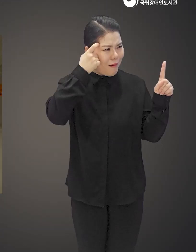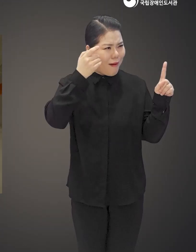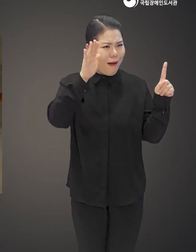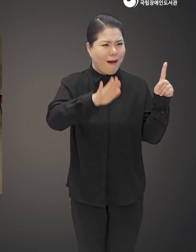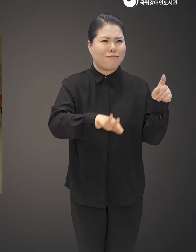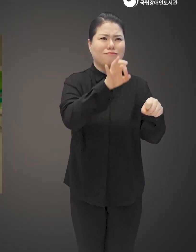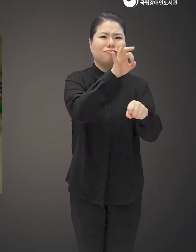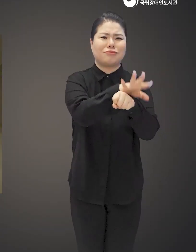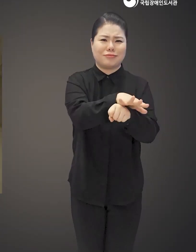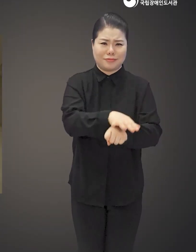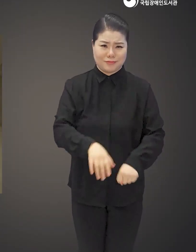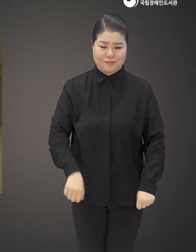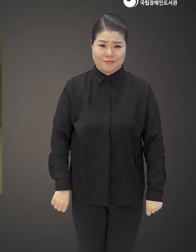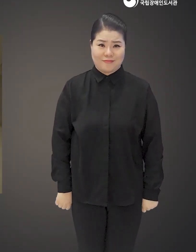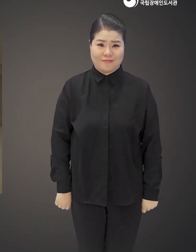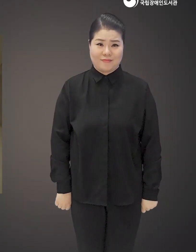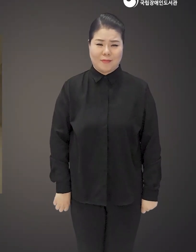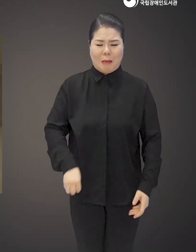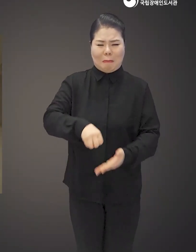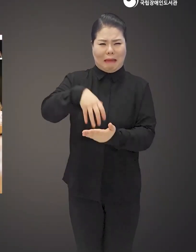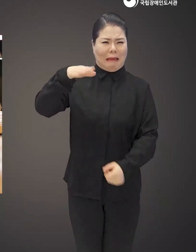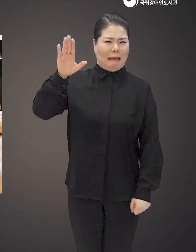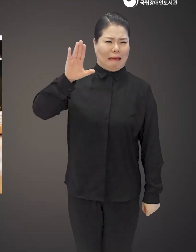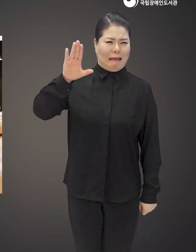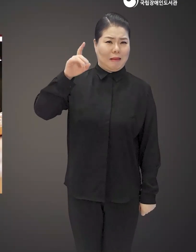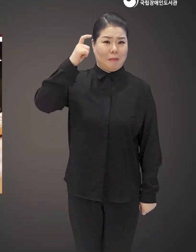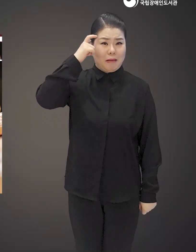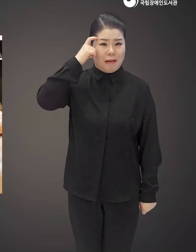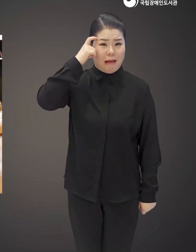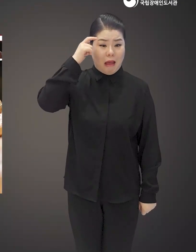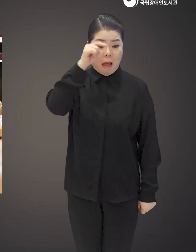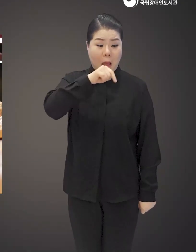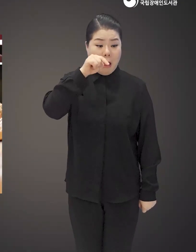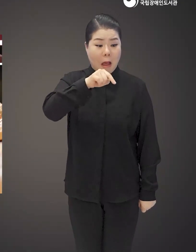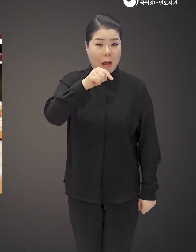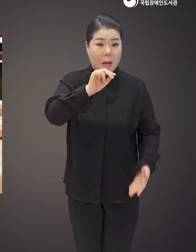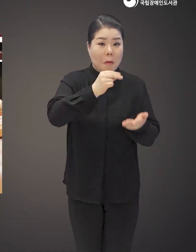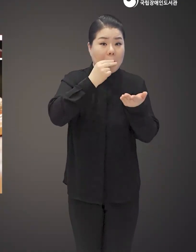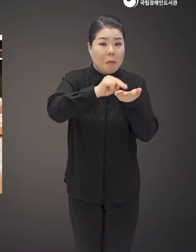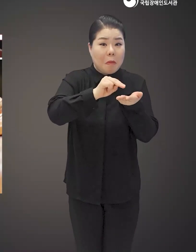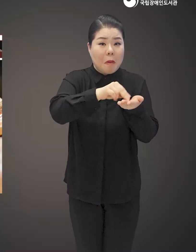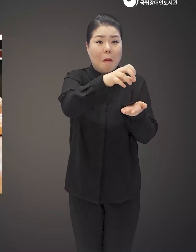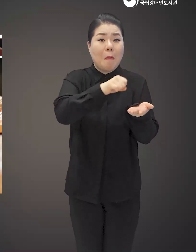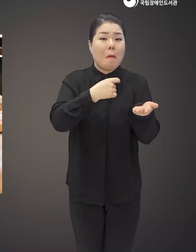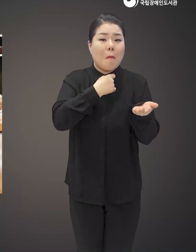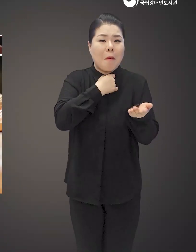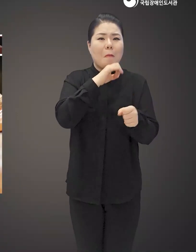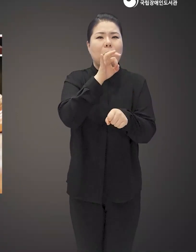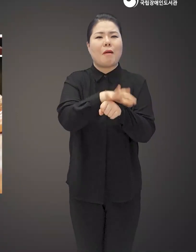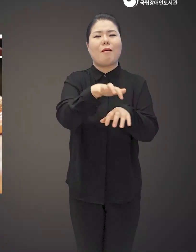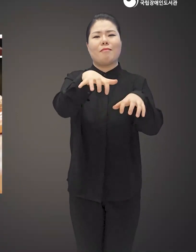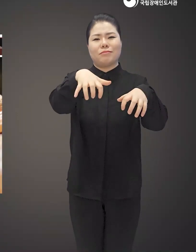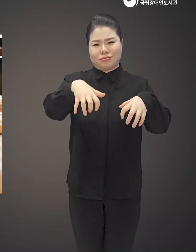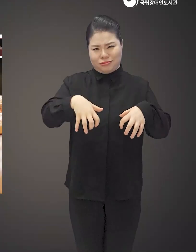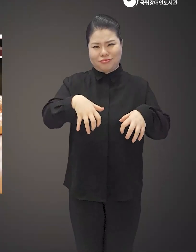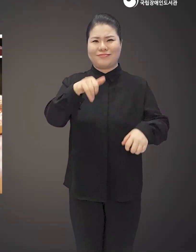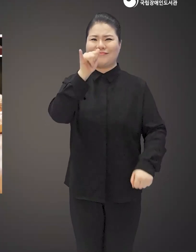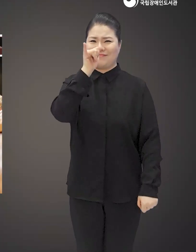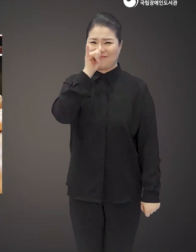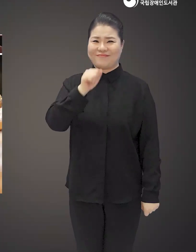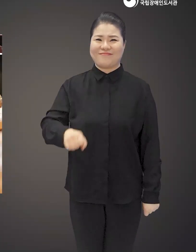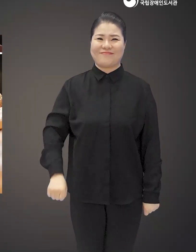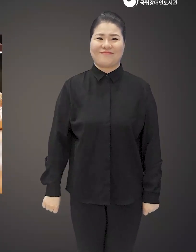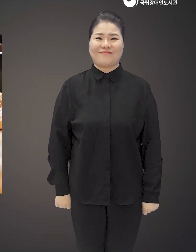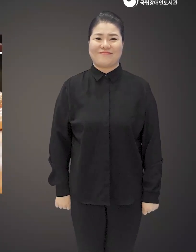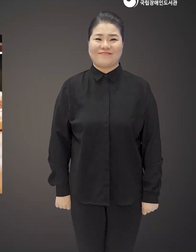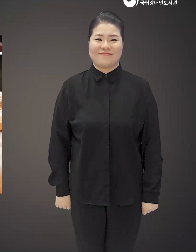물건인데도 왠지 구매 버튼을 누르게 되고요. 빵은 별로 먹고 싶지 않은데 저 안에 들어있는 스티커가 너무 갖고 싶어서 마구마구